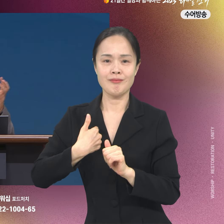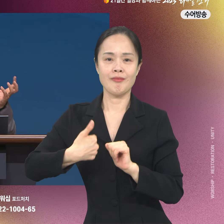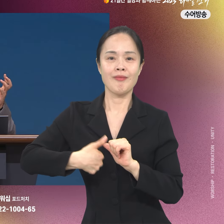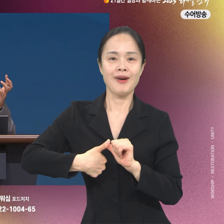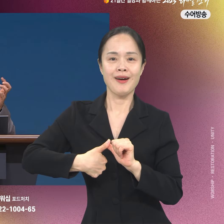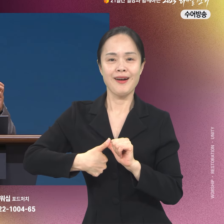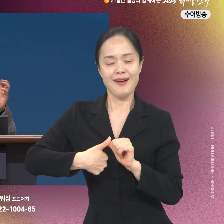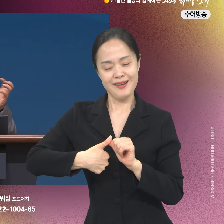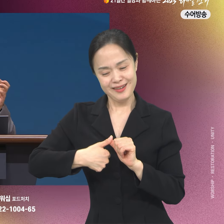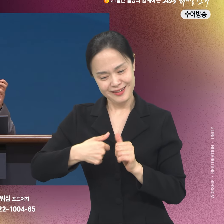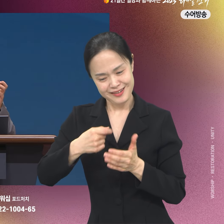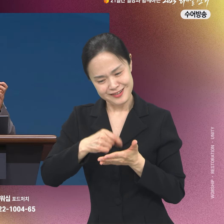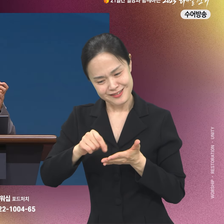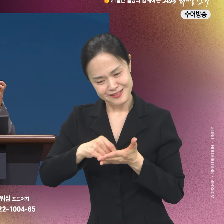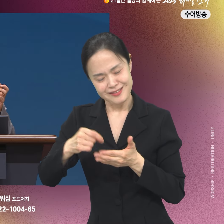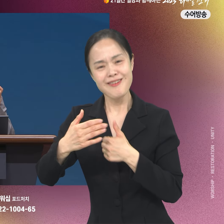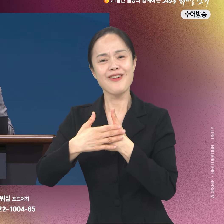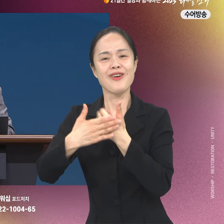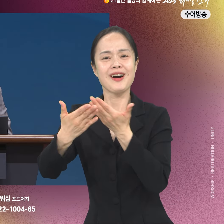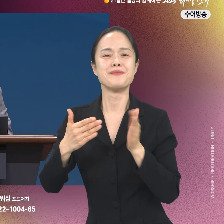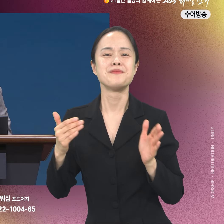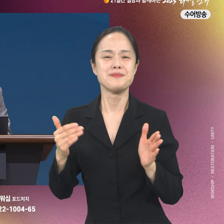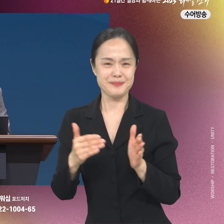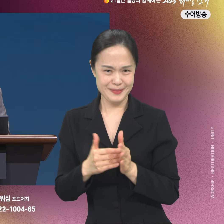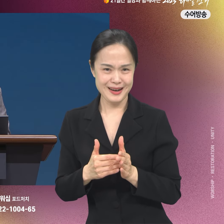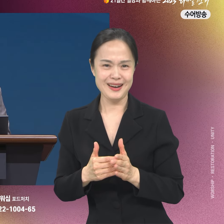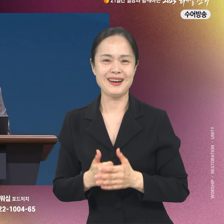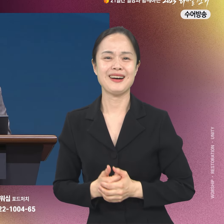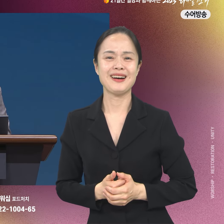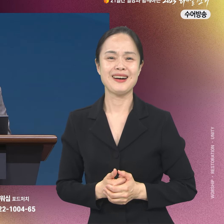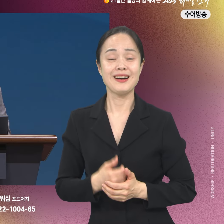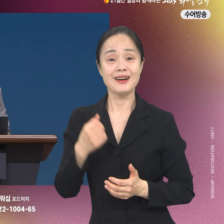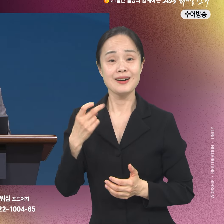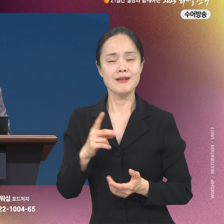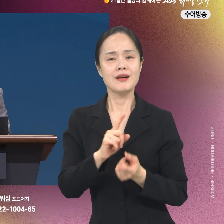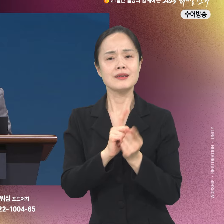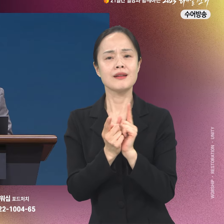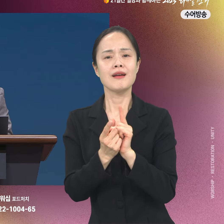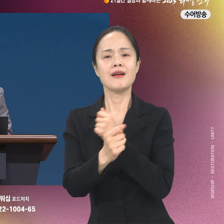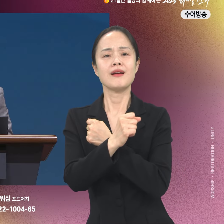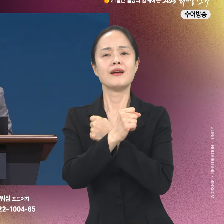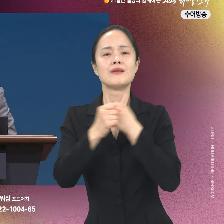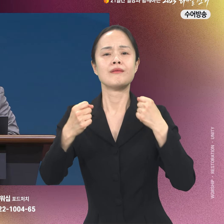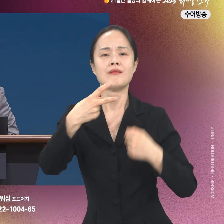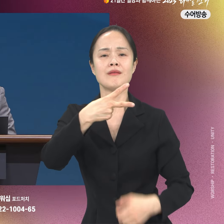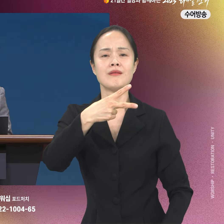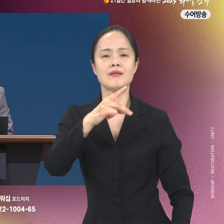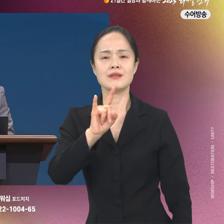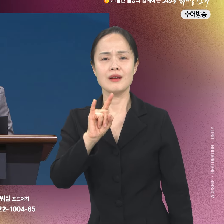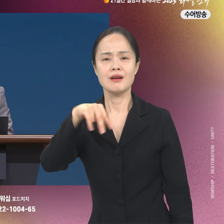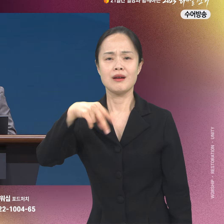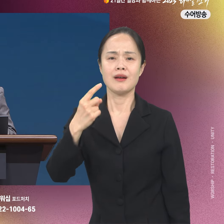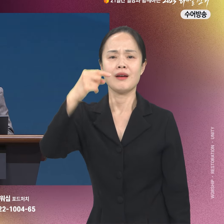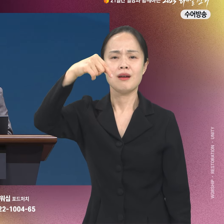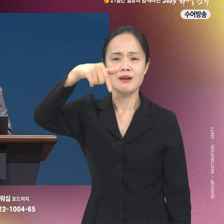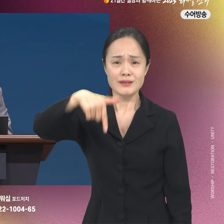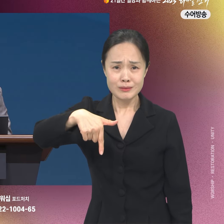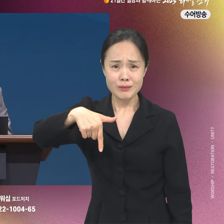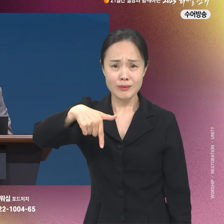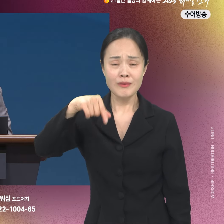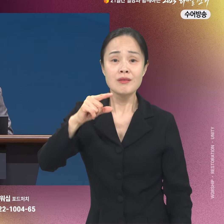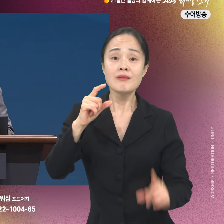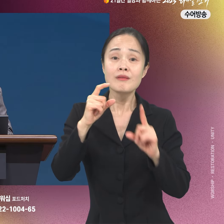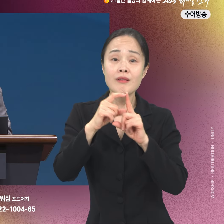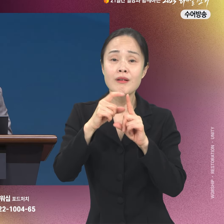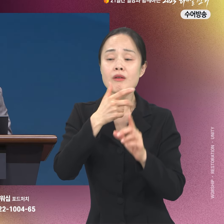이제 대속이라는 의미로 랜섬이라는 단어를 써야 되는데 어린애들이 이 단어를 어떻게 이해하겠냐, 뭘로 바꿔야